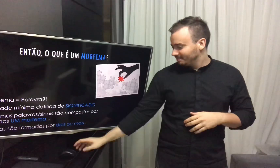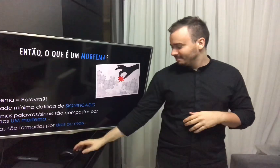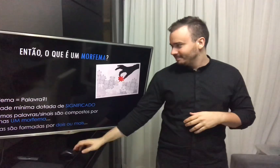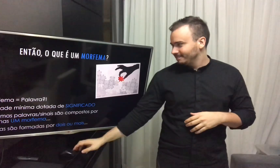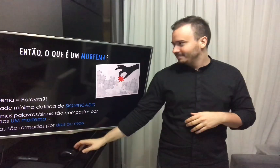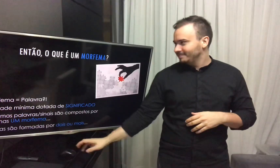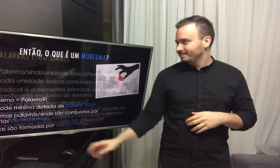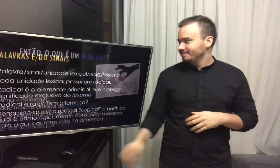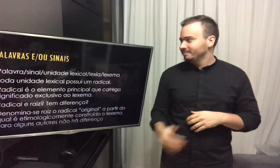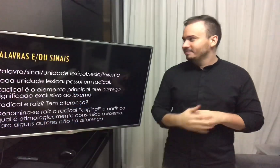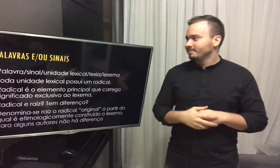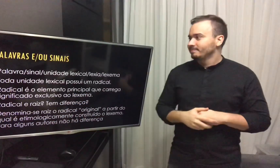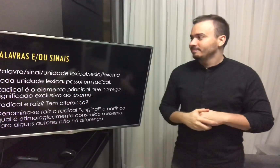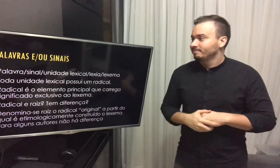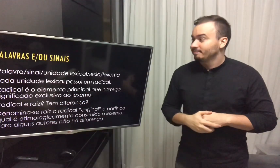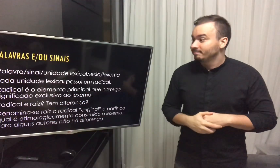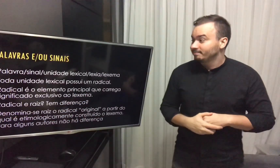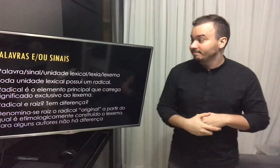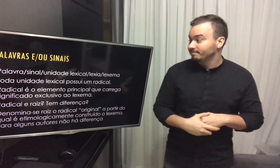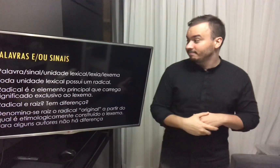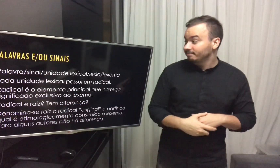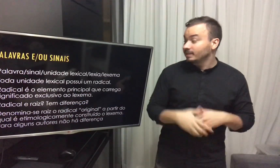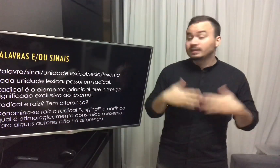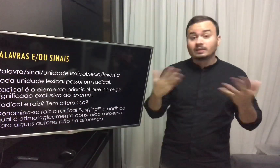isso no começo, mas a gente vai desenvolver melhor a ideia.